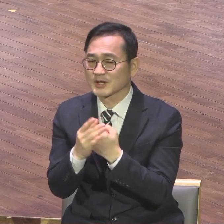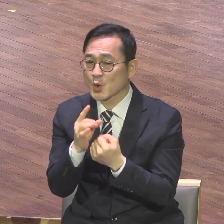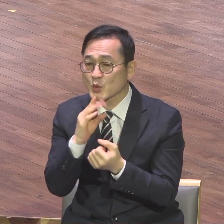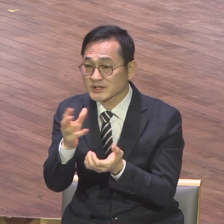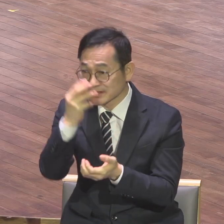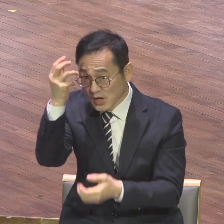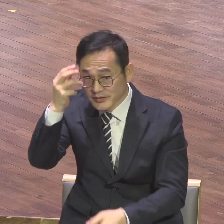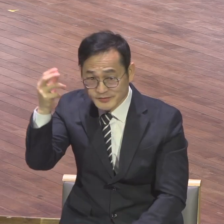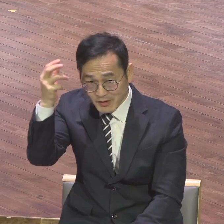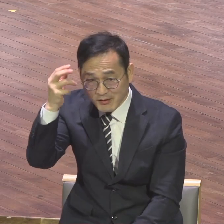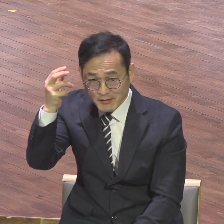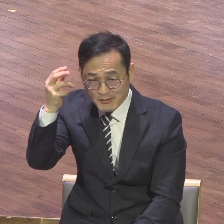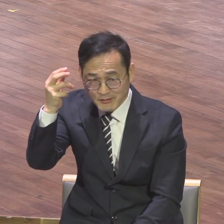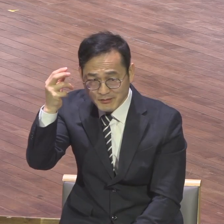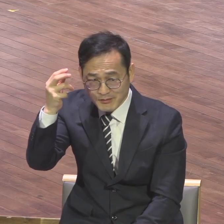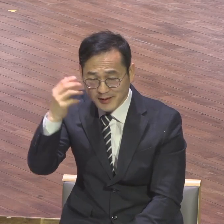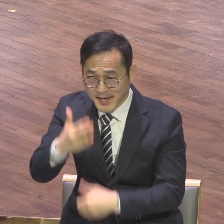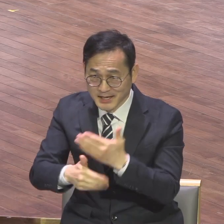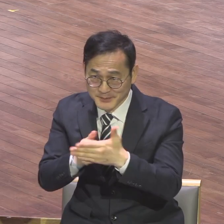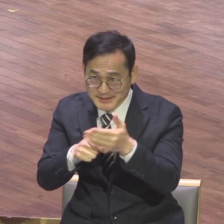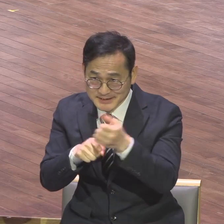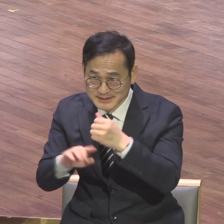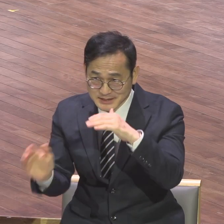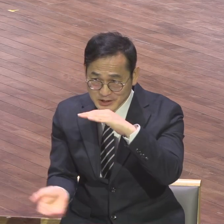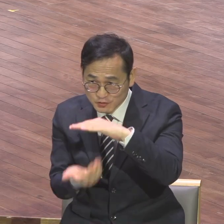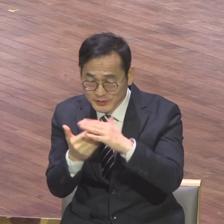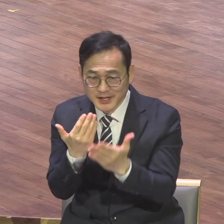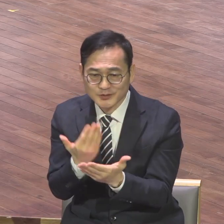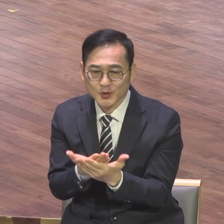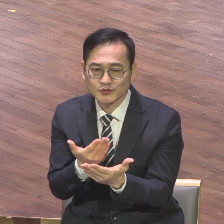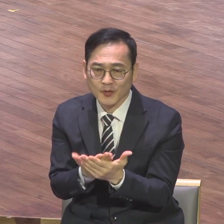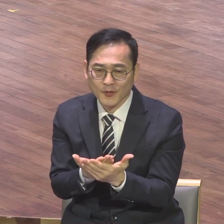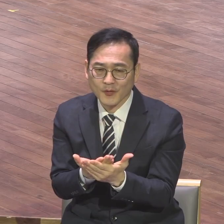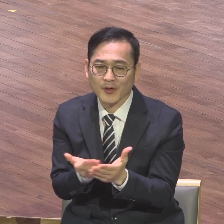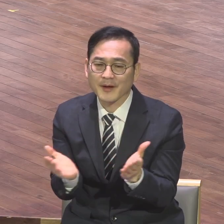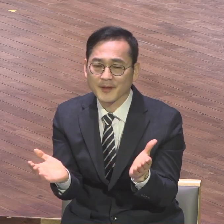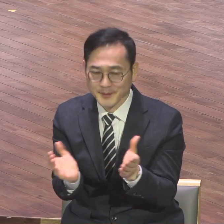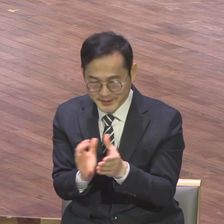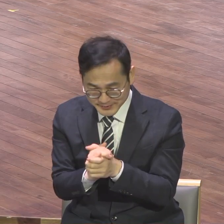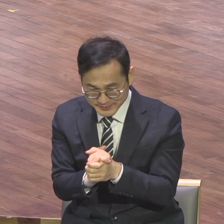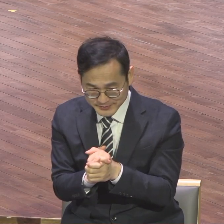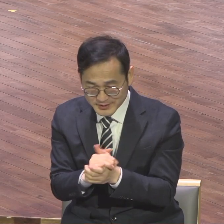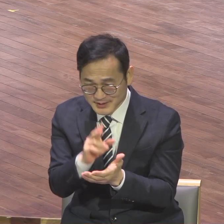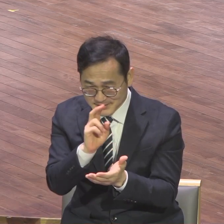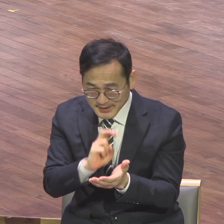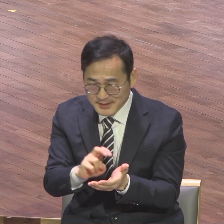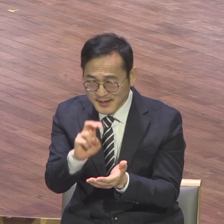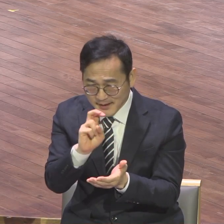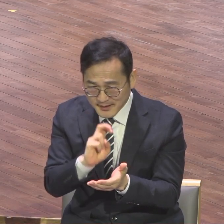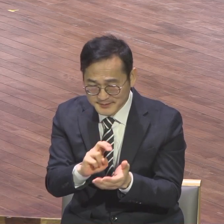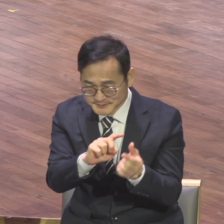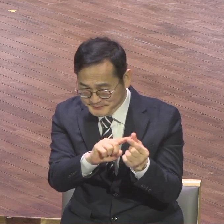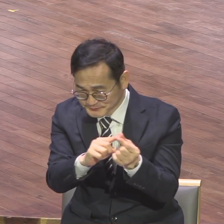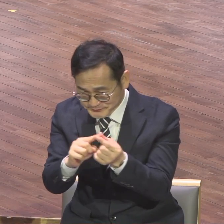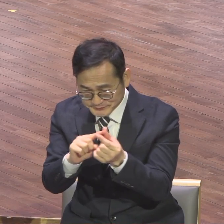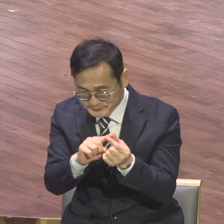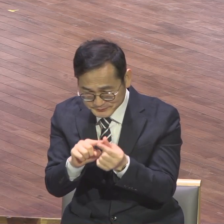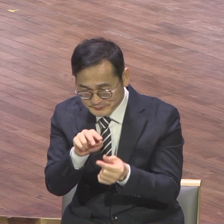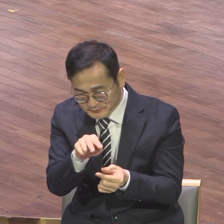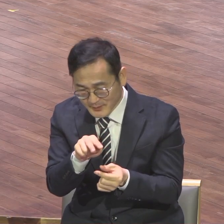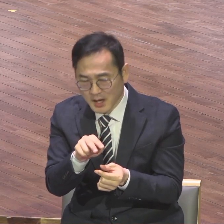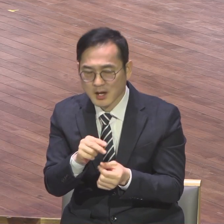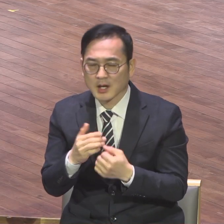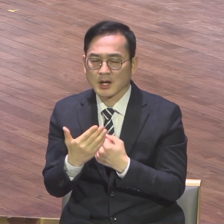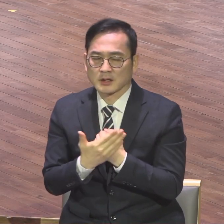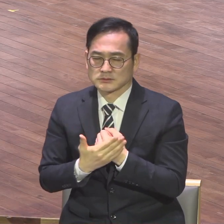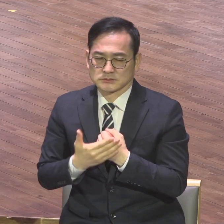오직 성령으로 하나님의 뜻 이루게 하소서. 찬양 한 곡 안에 엄청난 메시지가